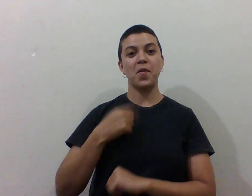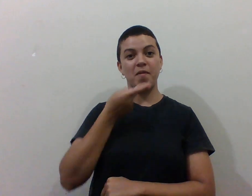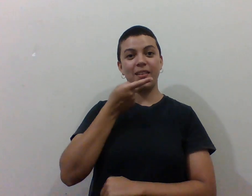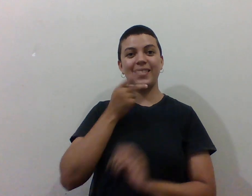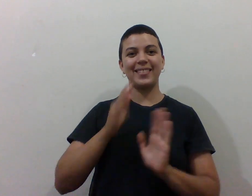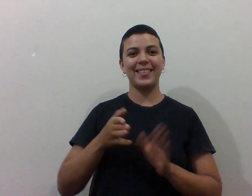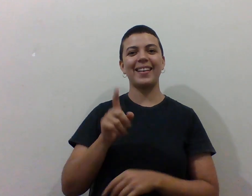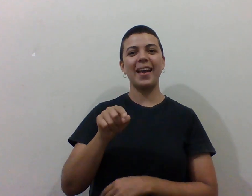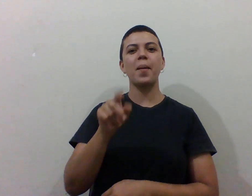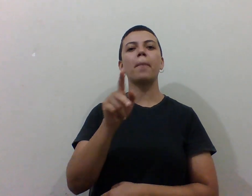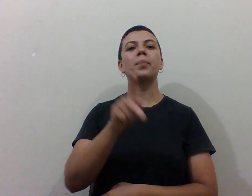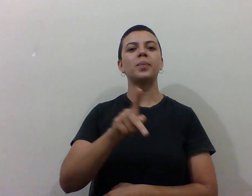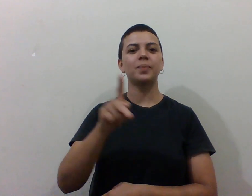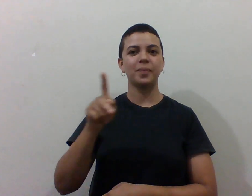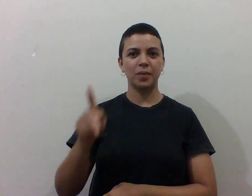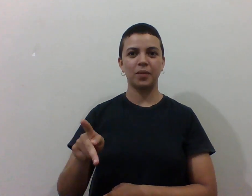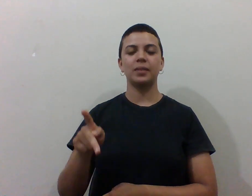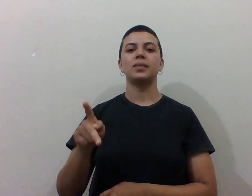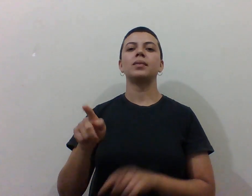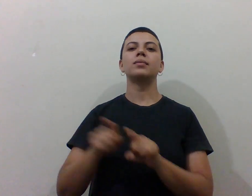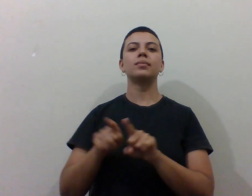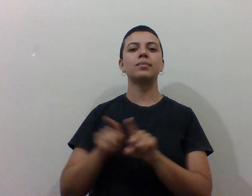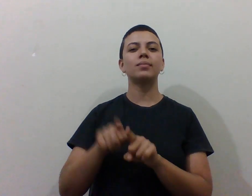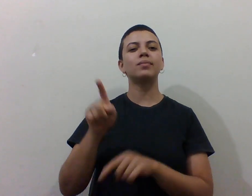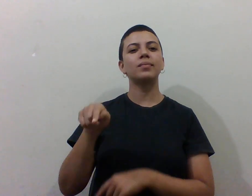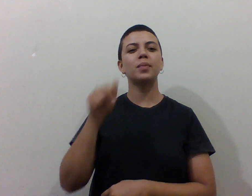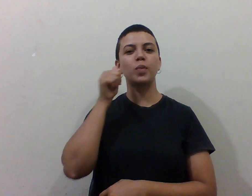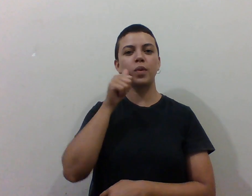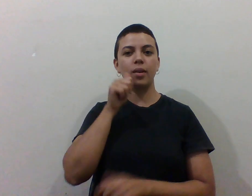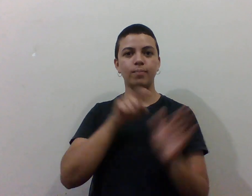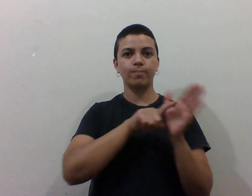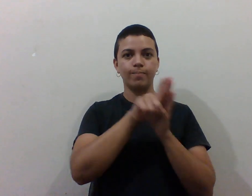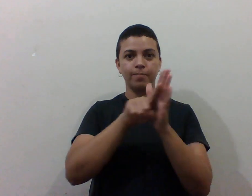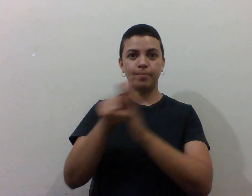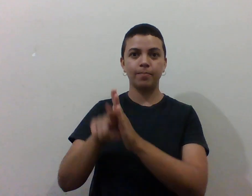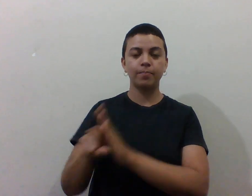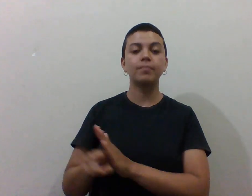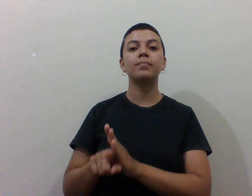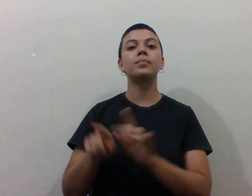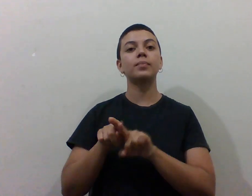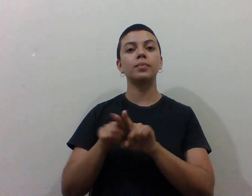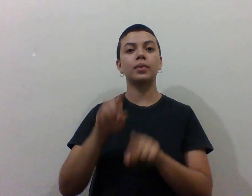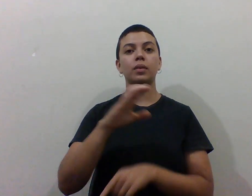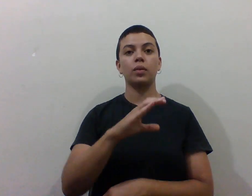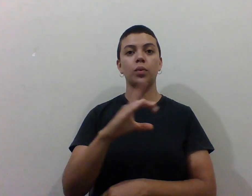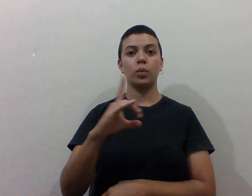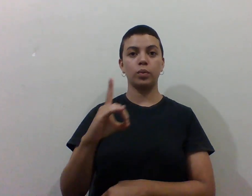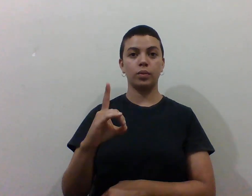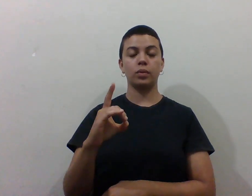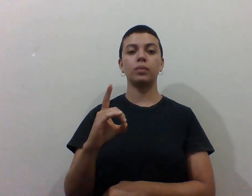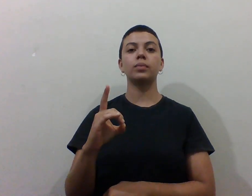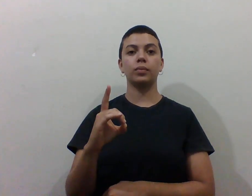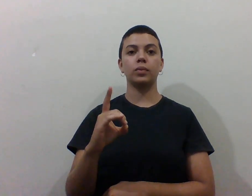Federal do Rio Grande do Norte, ela é pesquisadora, ela é coordenadora do Grupo de Estudos de Direito Digital Público e Direitos Humanos,